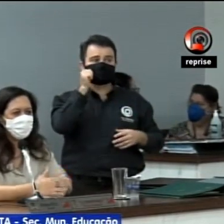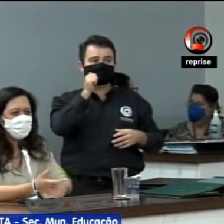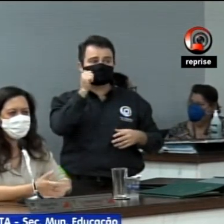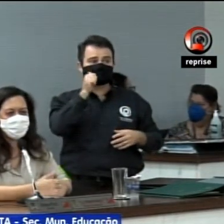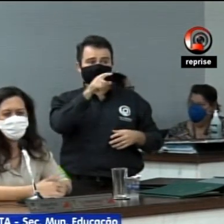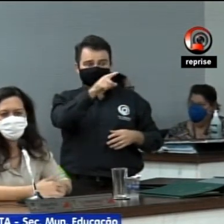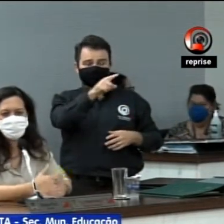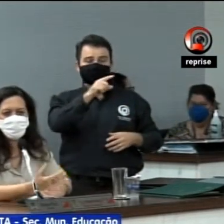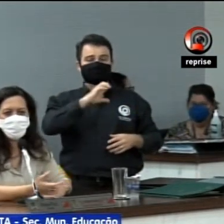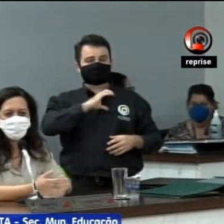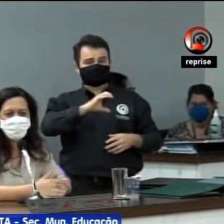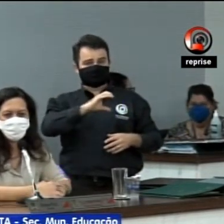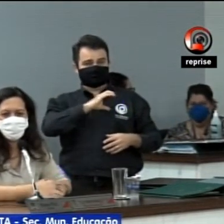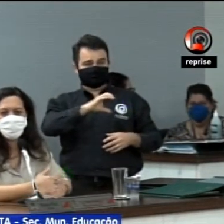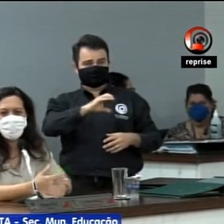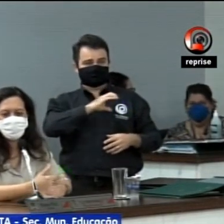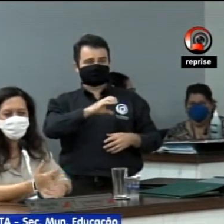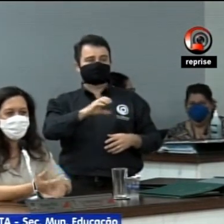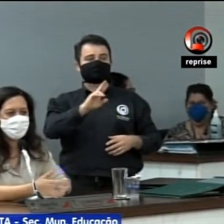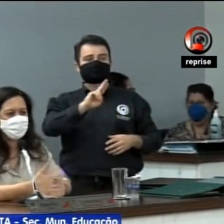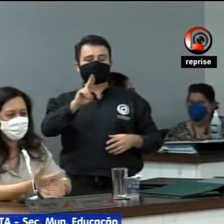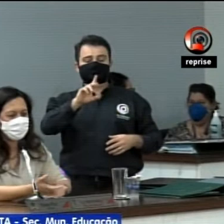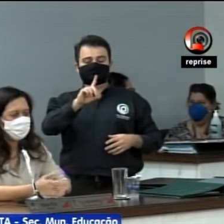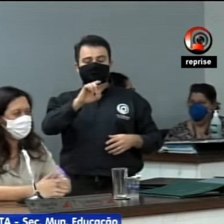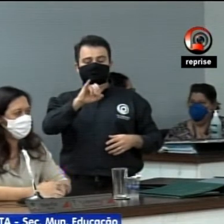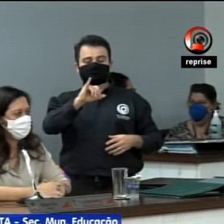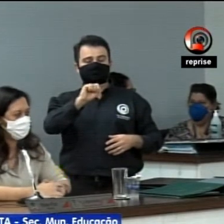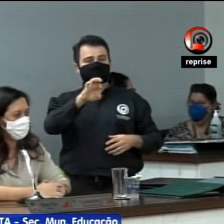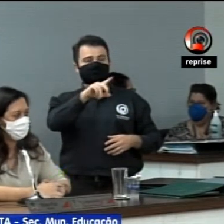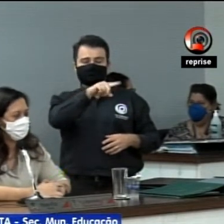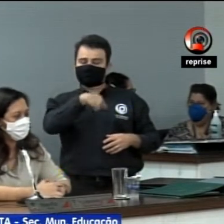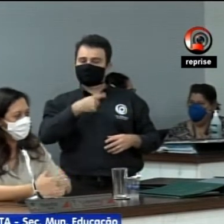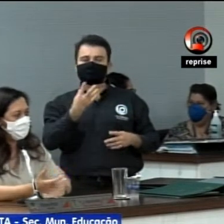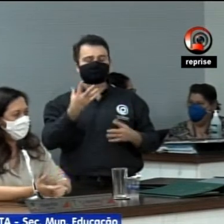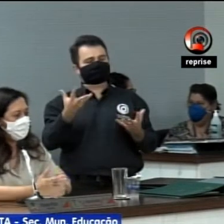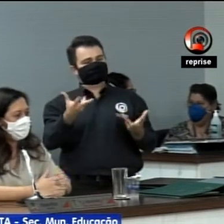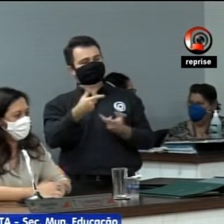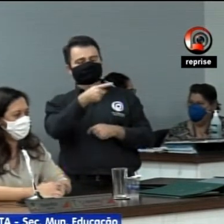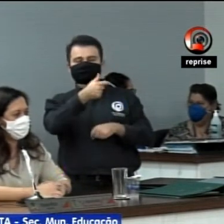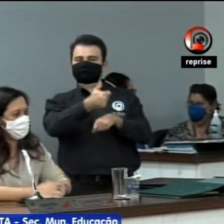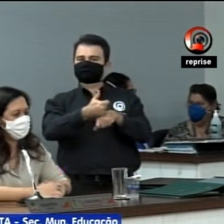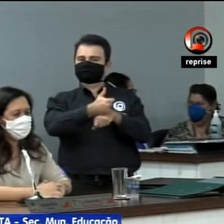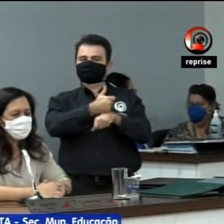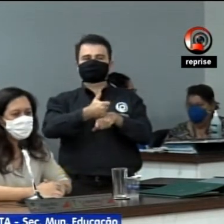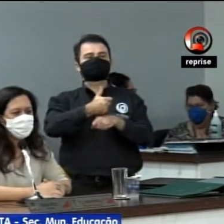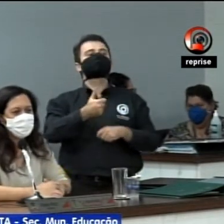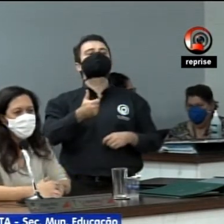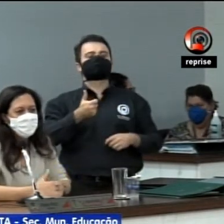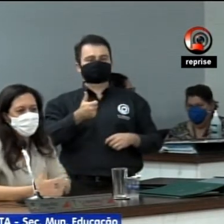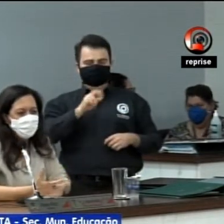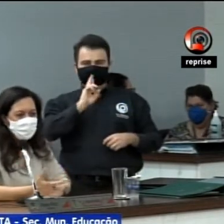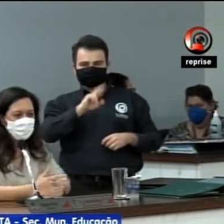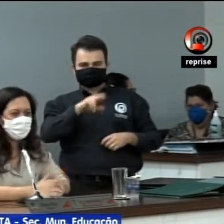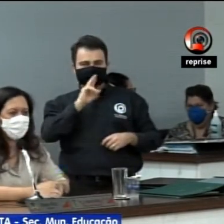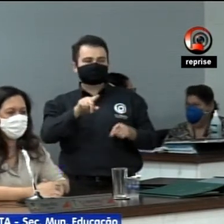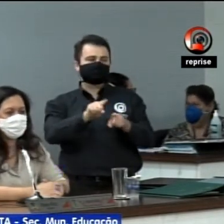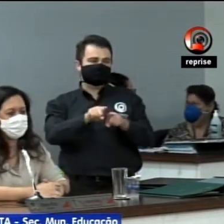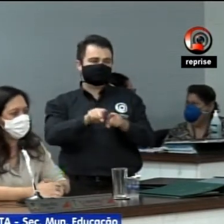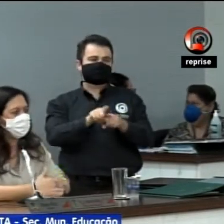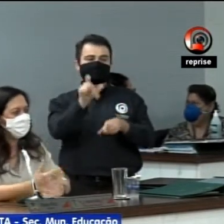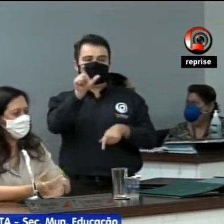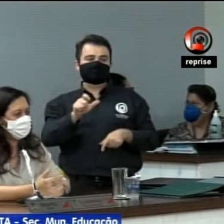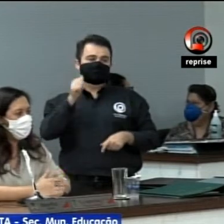pedagógica, a Deise, extremamente qualificada e apta para dar todas as respostas, a nossa assessora jurídica também, a